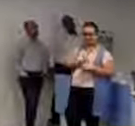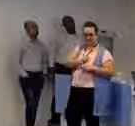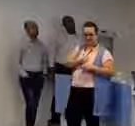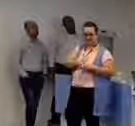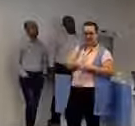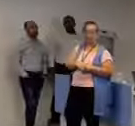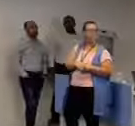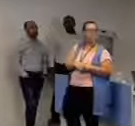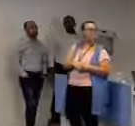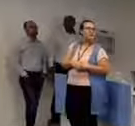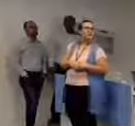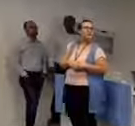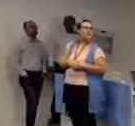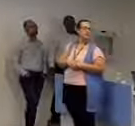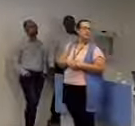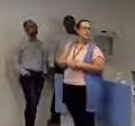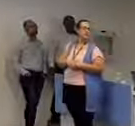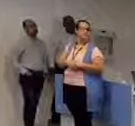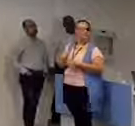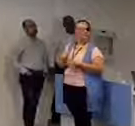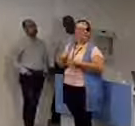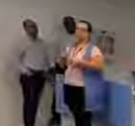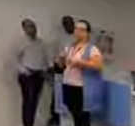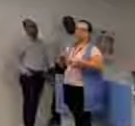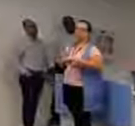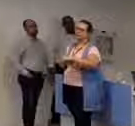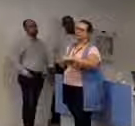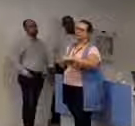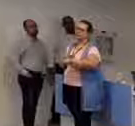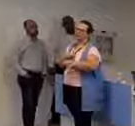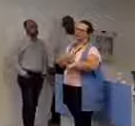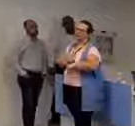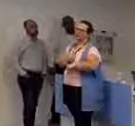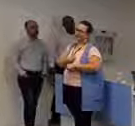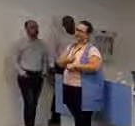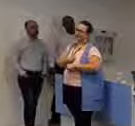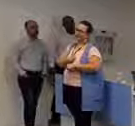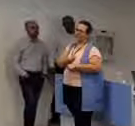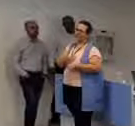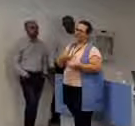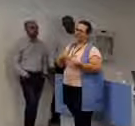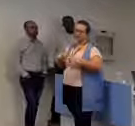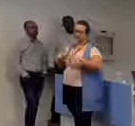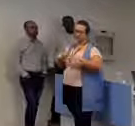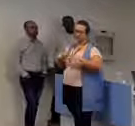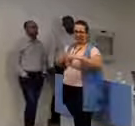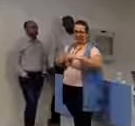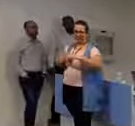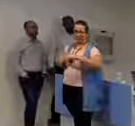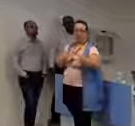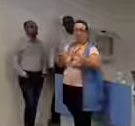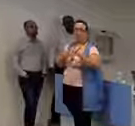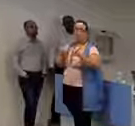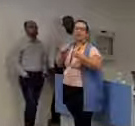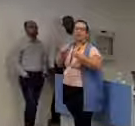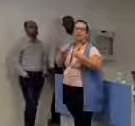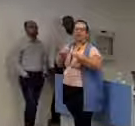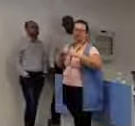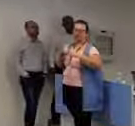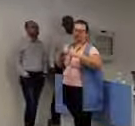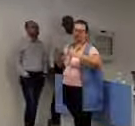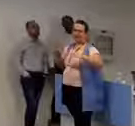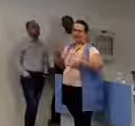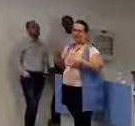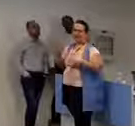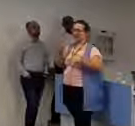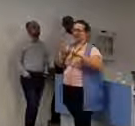lá, com aqueles carrinhos inclinados. O cara tem que usinar aquilo lá com bloco fundido. Como é que ele vai fazer se a máquina dele é